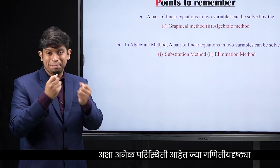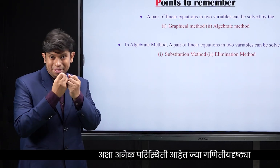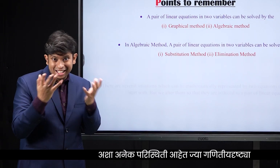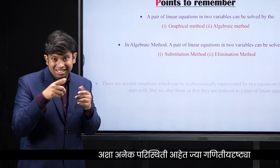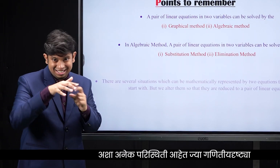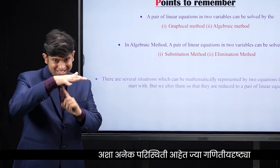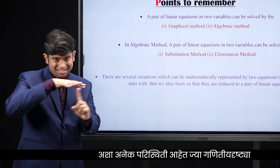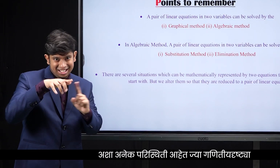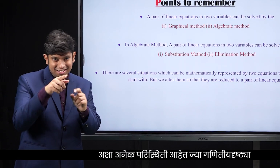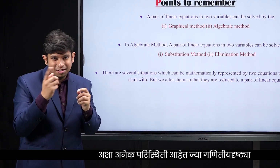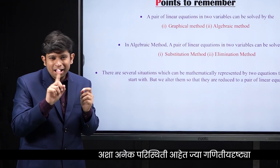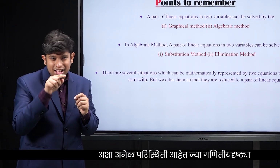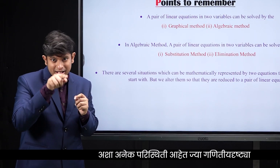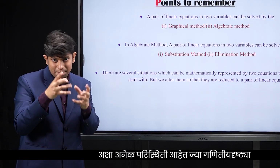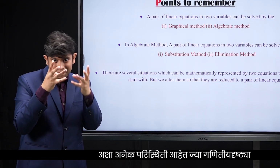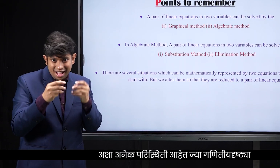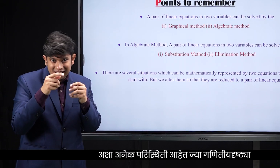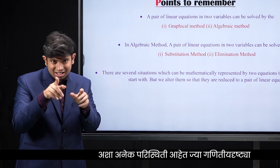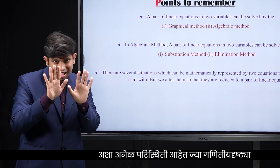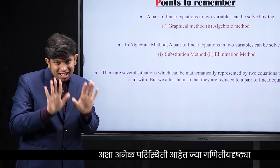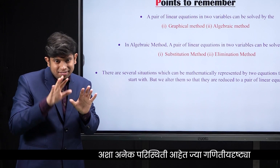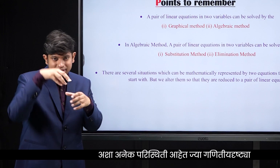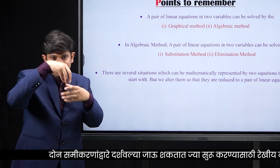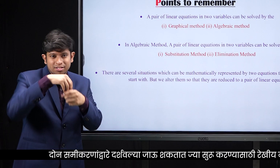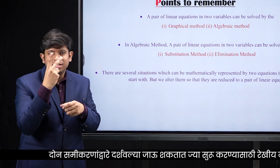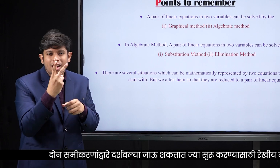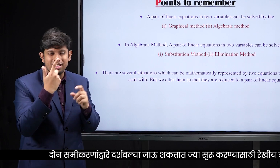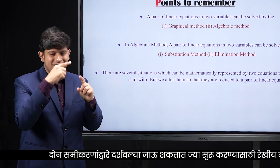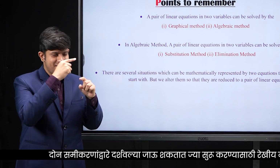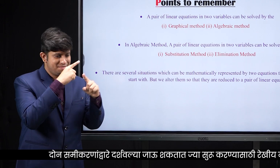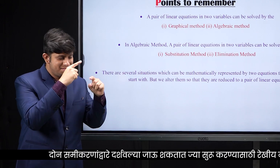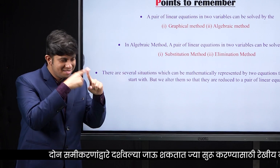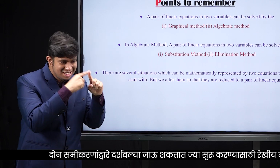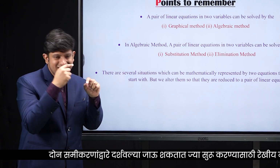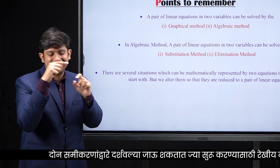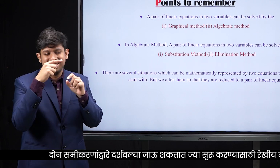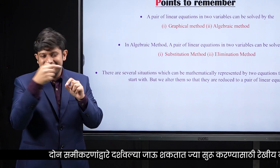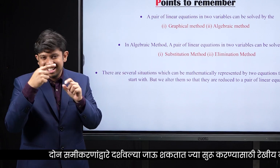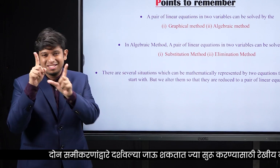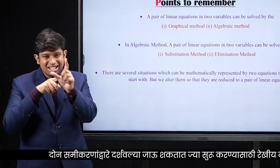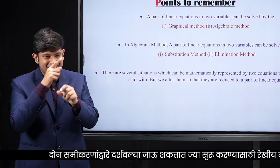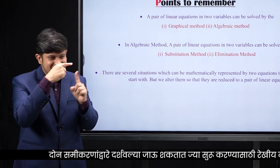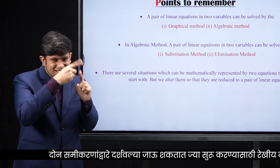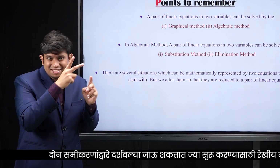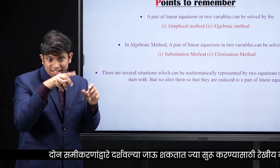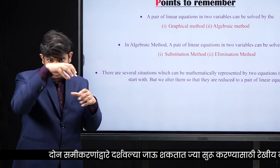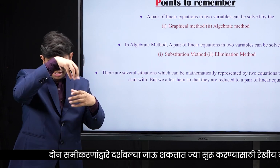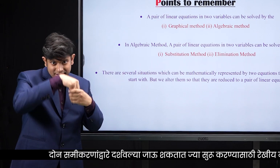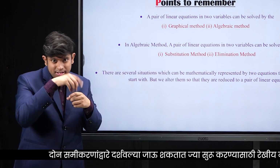अशा अनेक परिस्थिती आहेत ज्या गणितीयदृष्ट्या 2 समीकरणांद्वारे दर्शवल्या जाऊ शकतात, ज्या सुरू